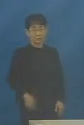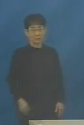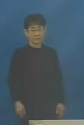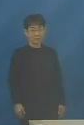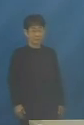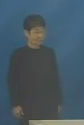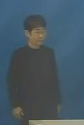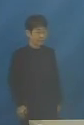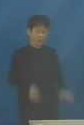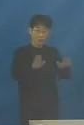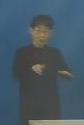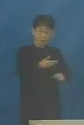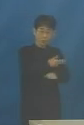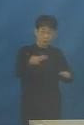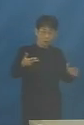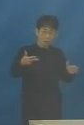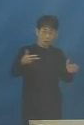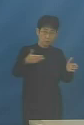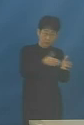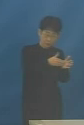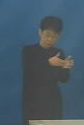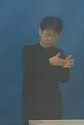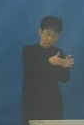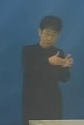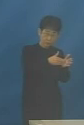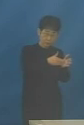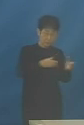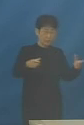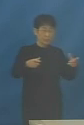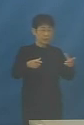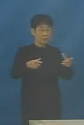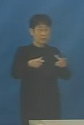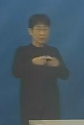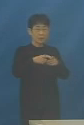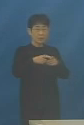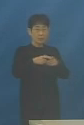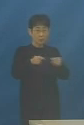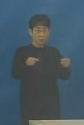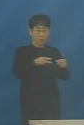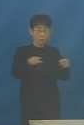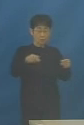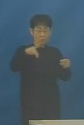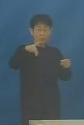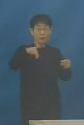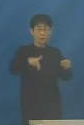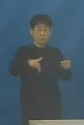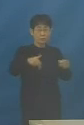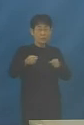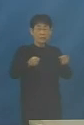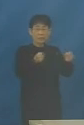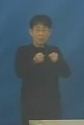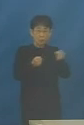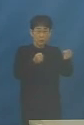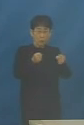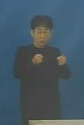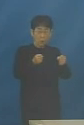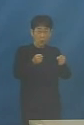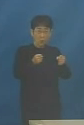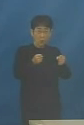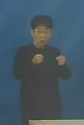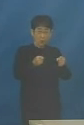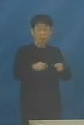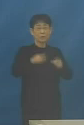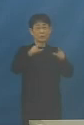今週末でありますけどもあの日本伐木チャンピオンシップという全国大会をとっているの方で開催し